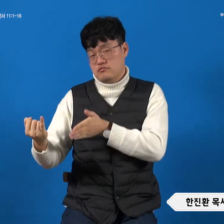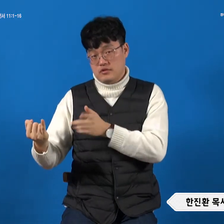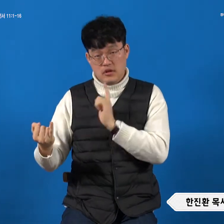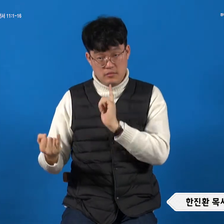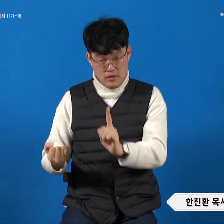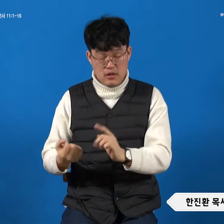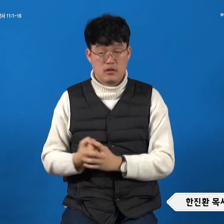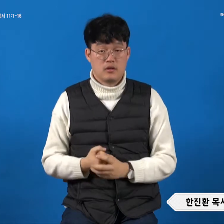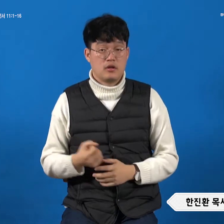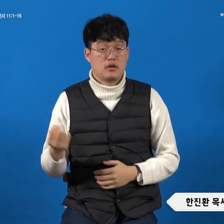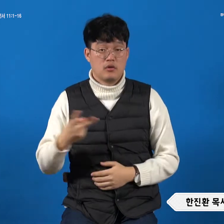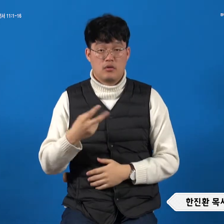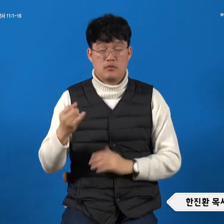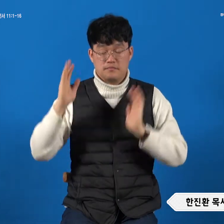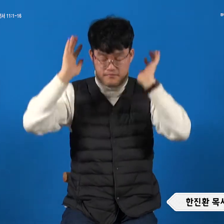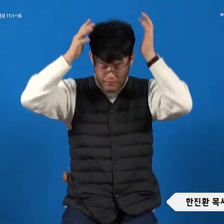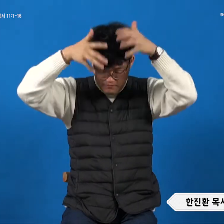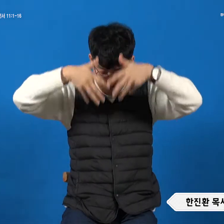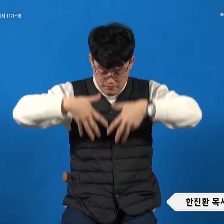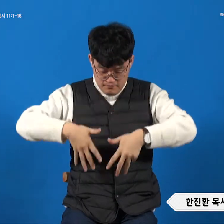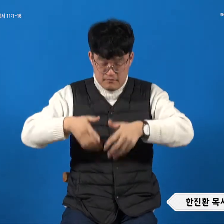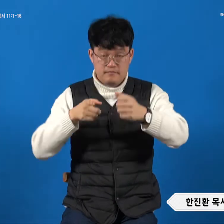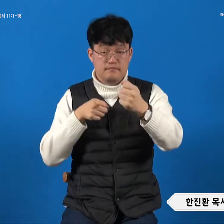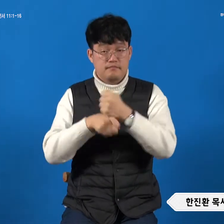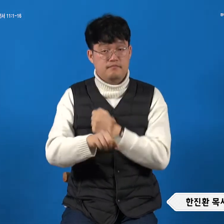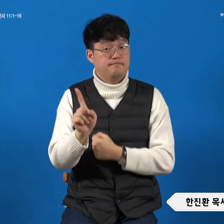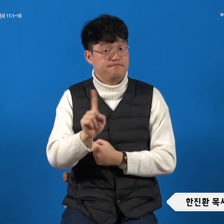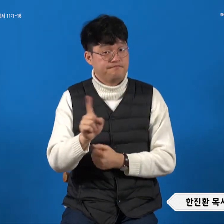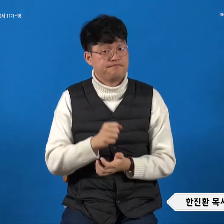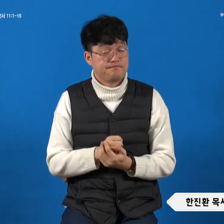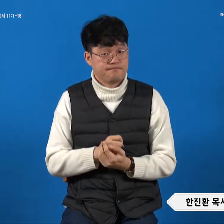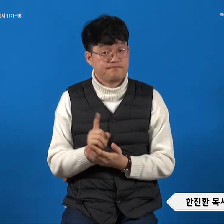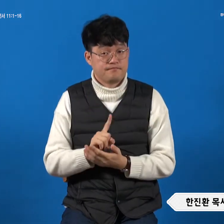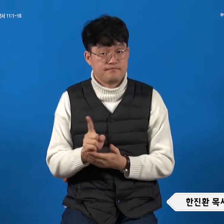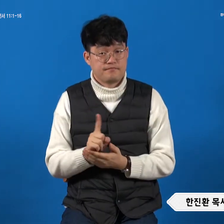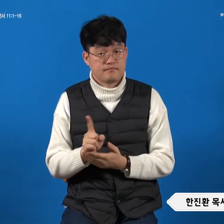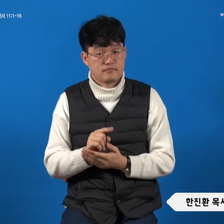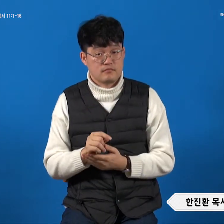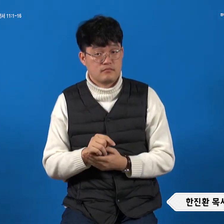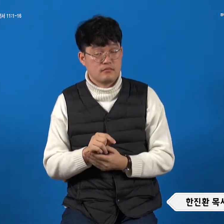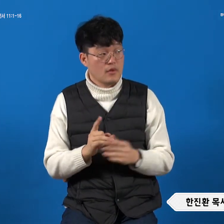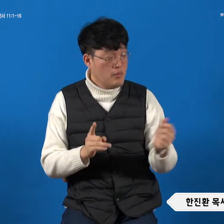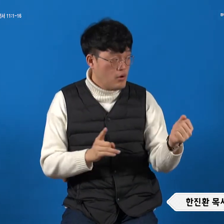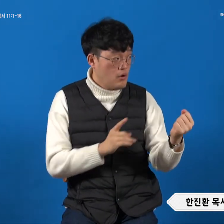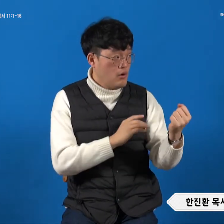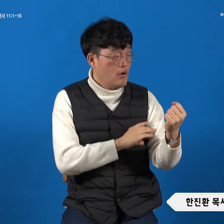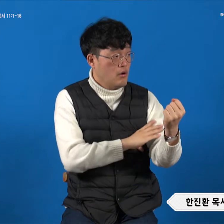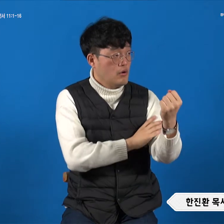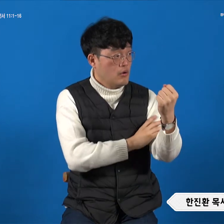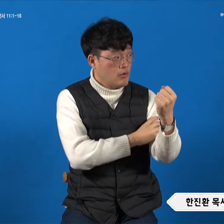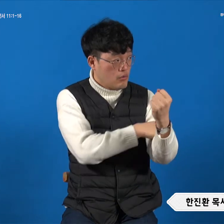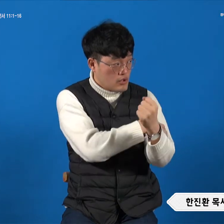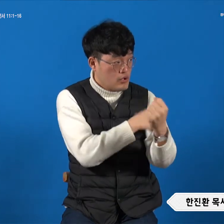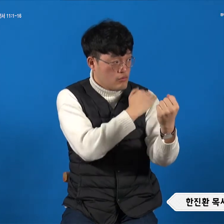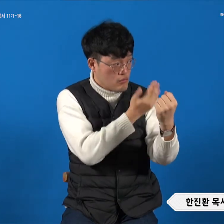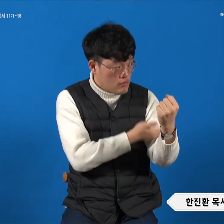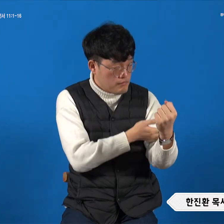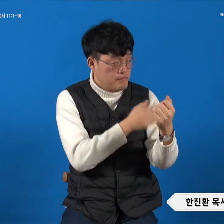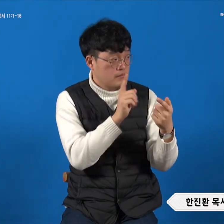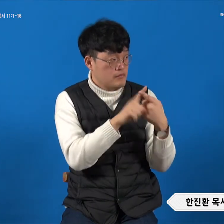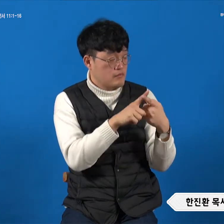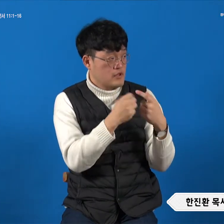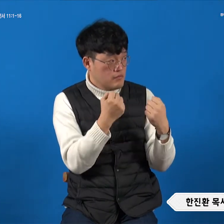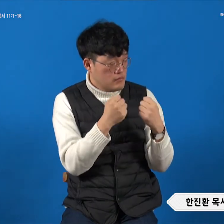것입니다. 또 한 가지 너울을 쓰는 의미는 권위에 대한 순종을 나타내는